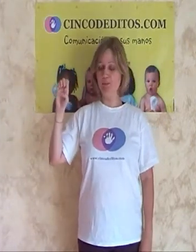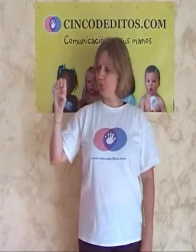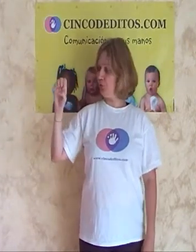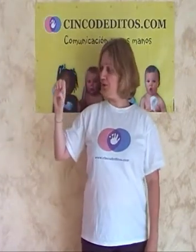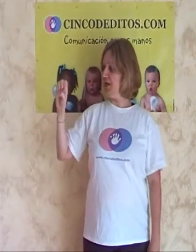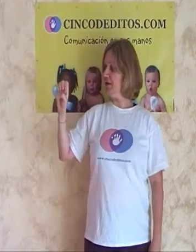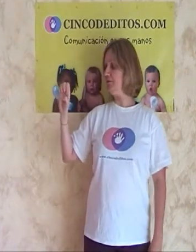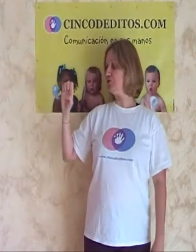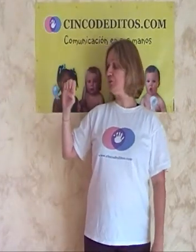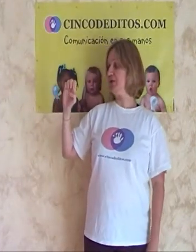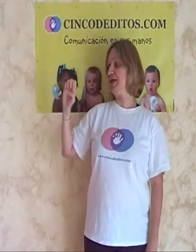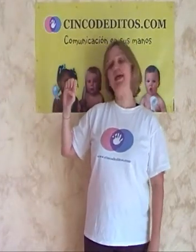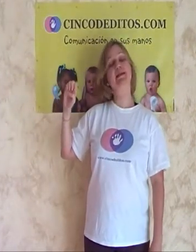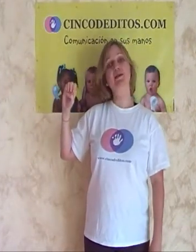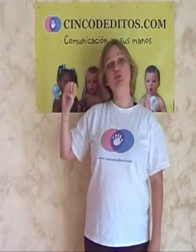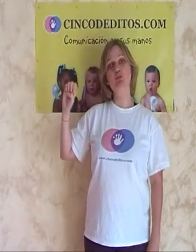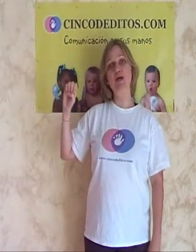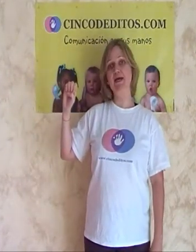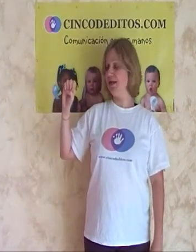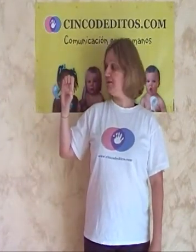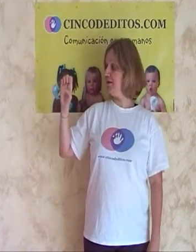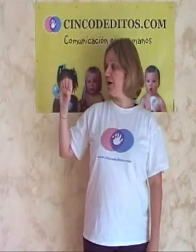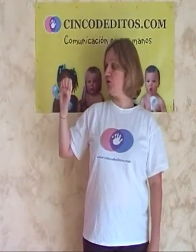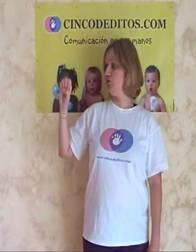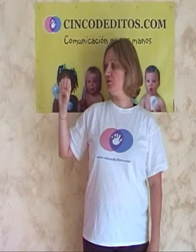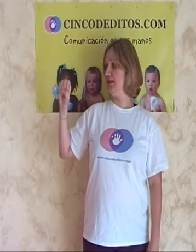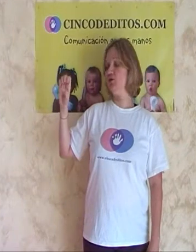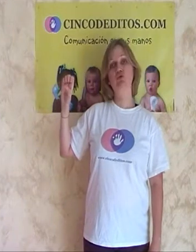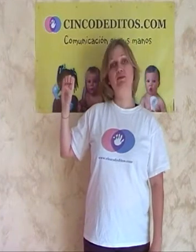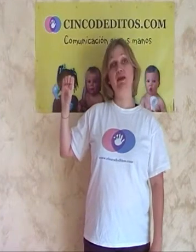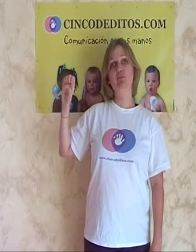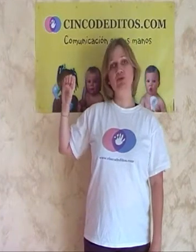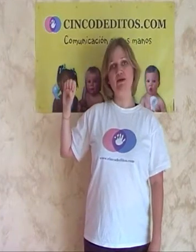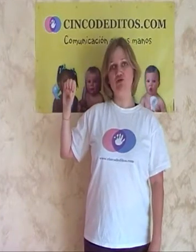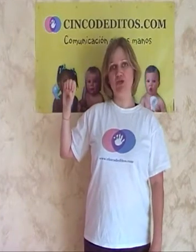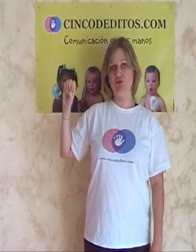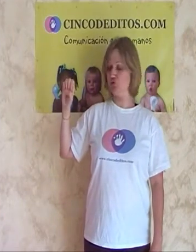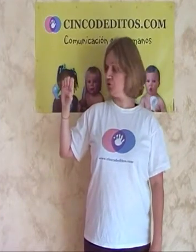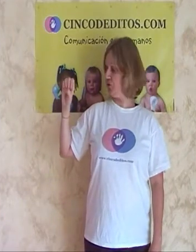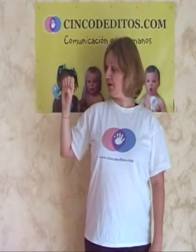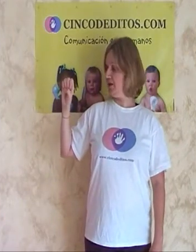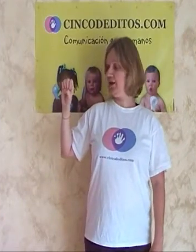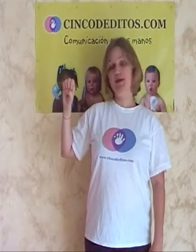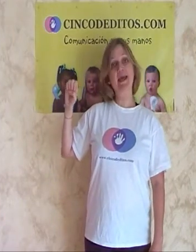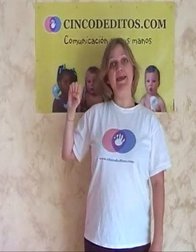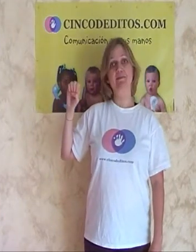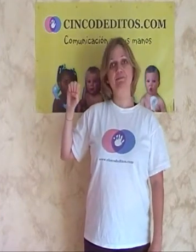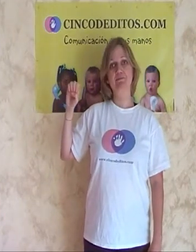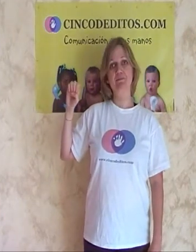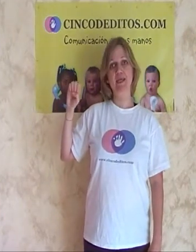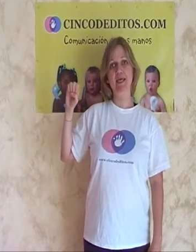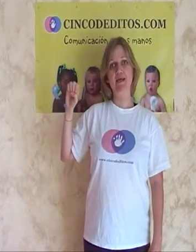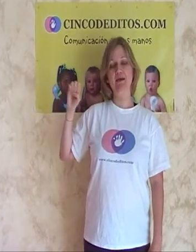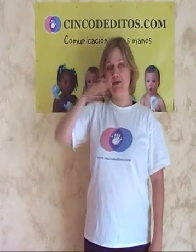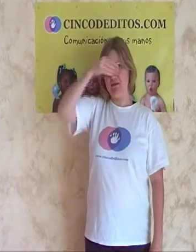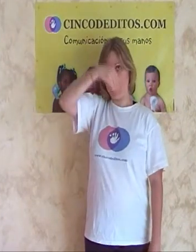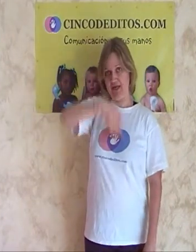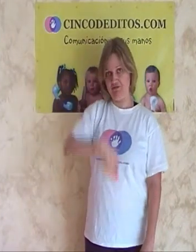ese puño y vamos a poner el dedo pulgar debajo de la punta de los dedos. E. E de